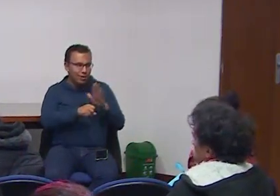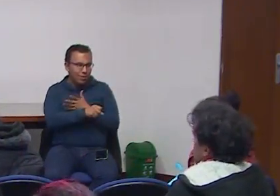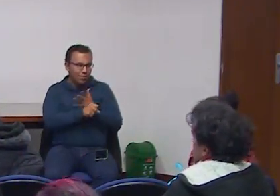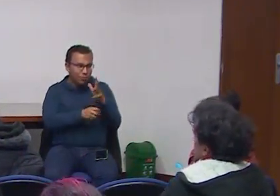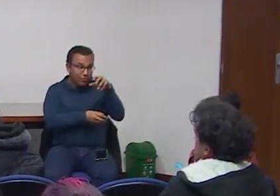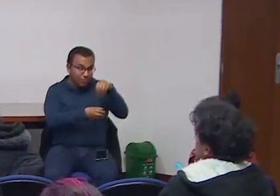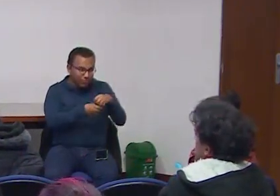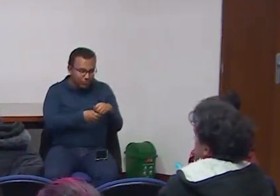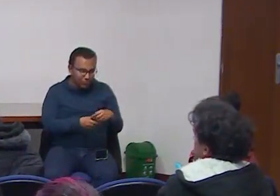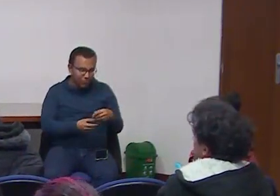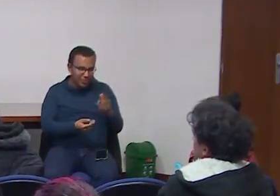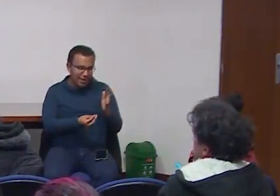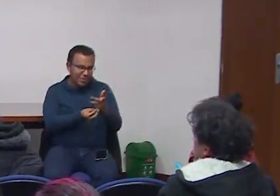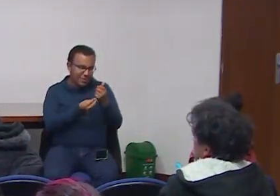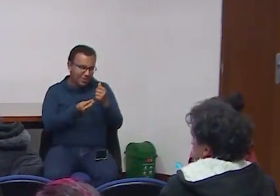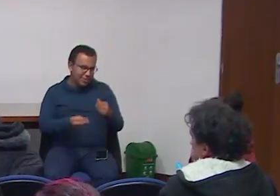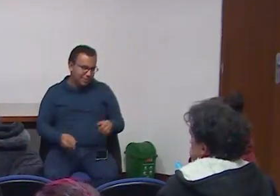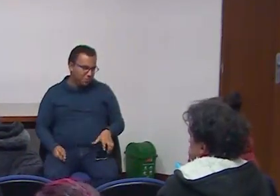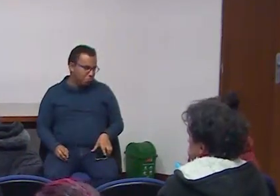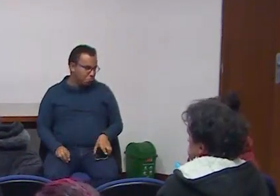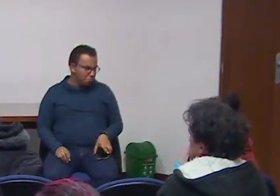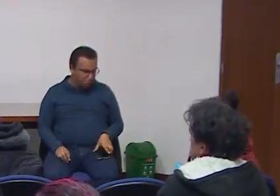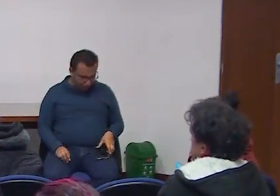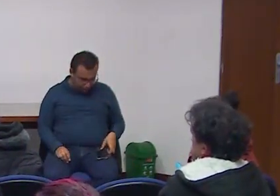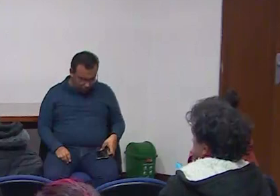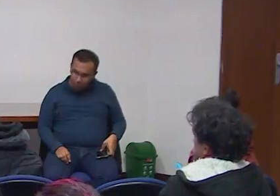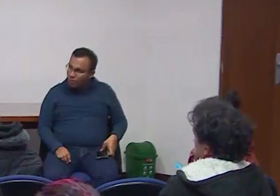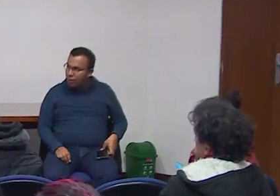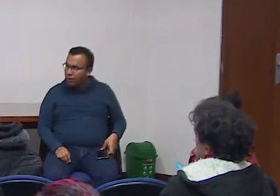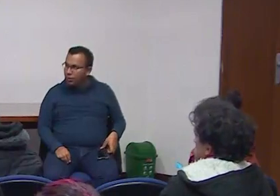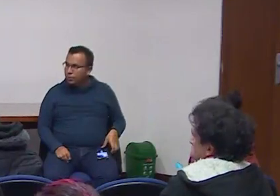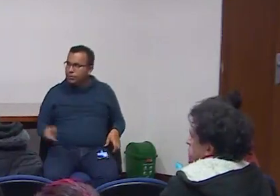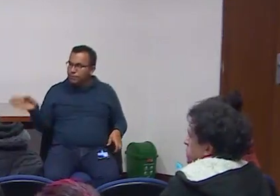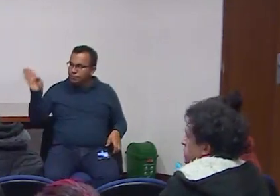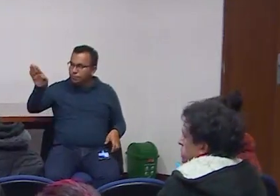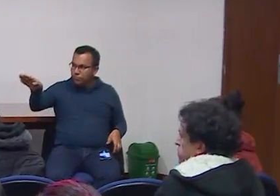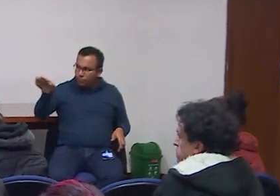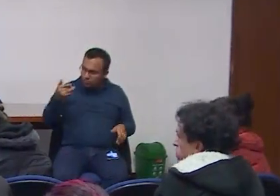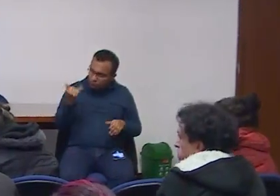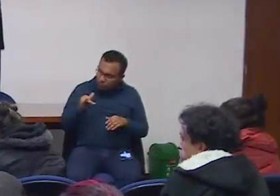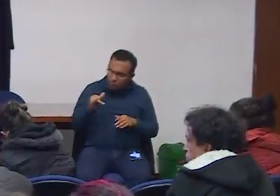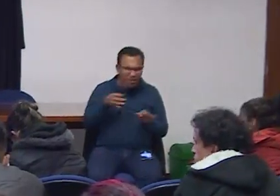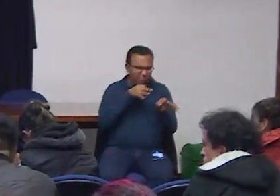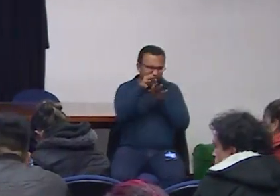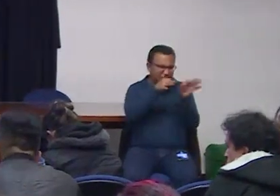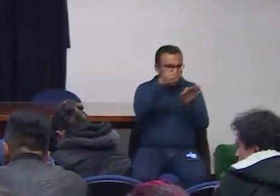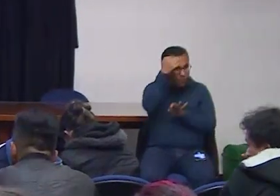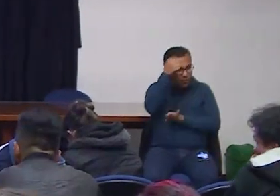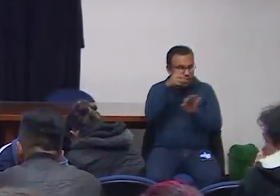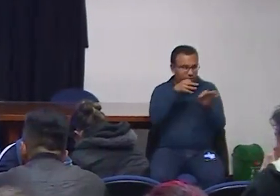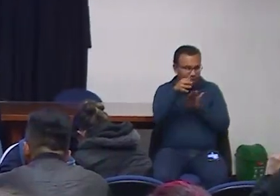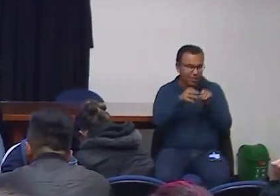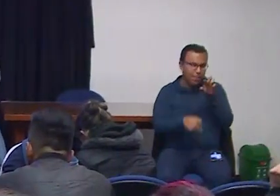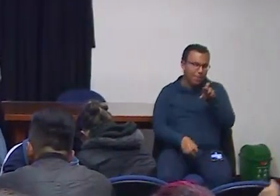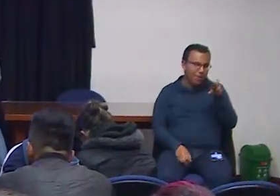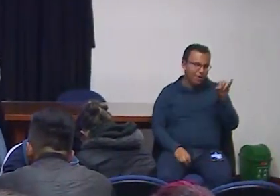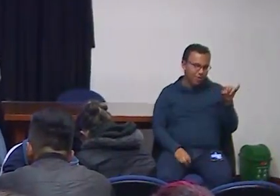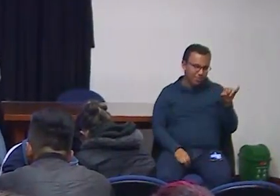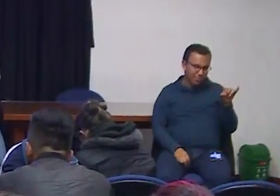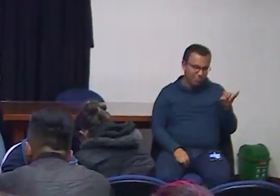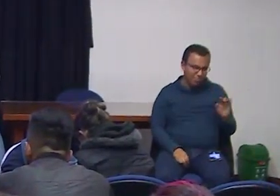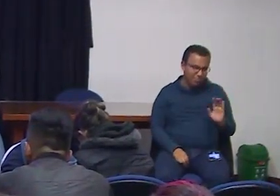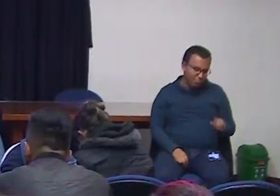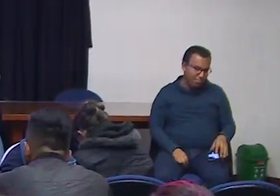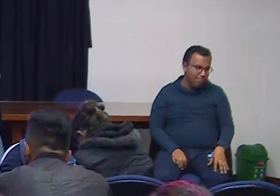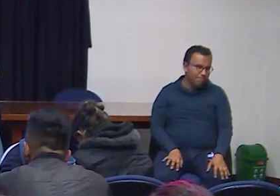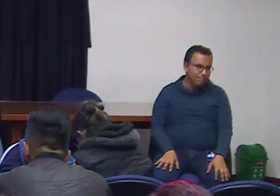la la idea de si es posible Pues digamos que como ya hace parte de un ppi e lo que